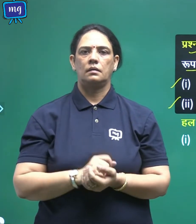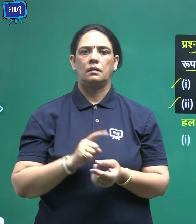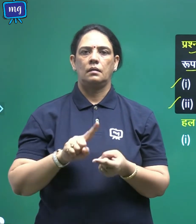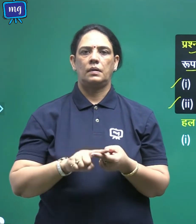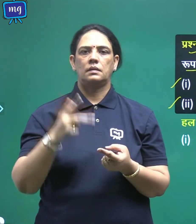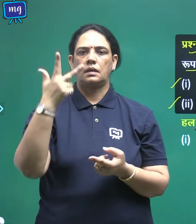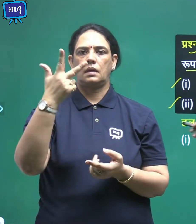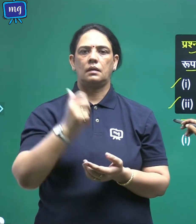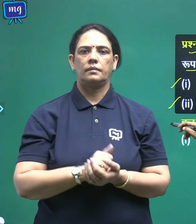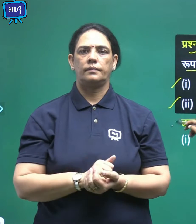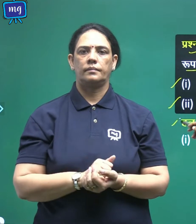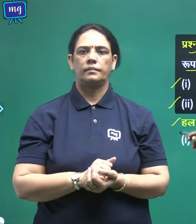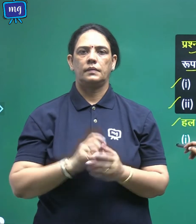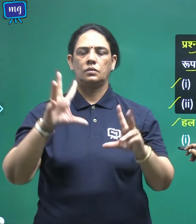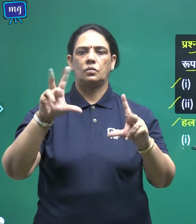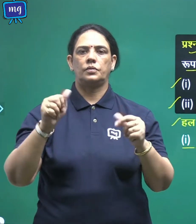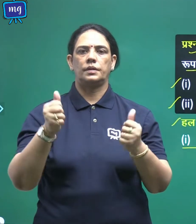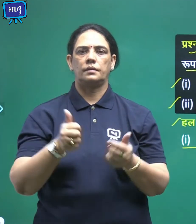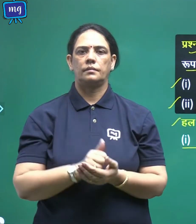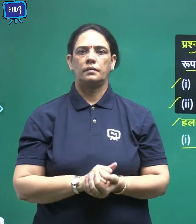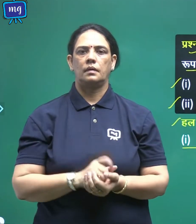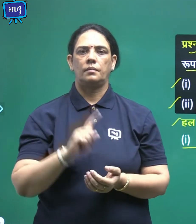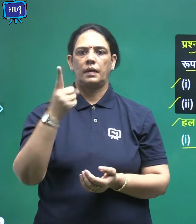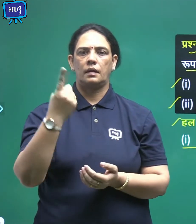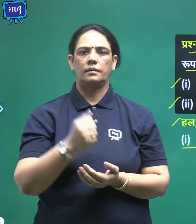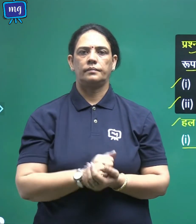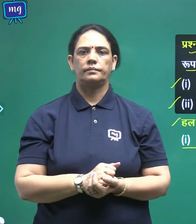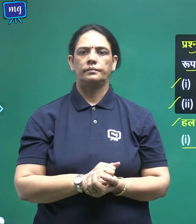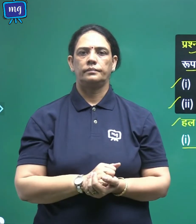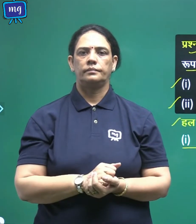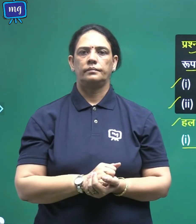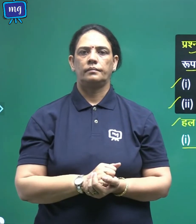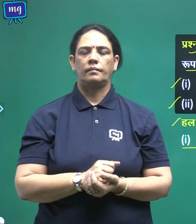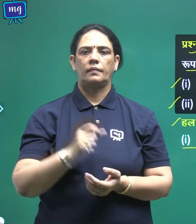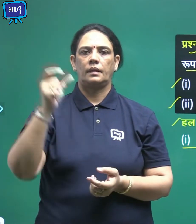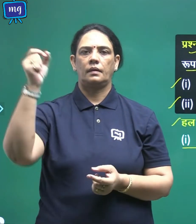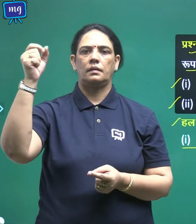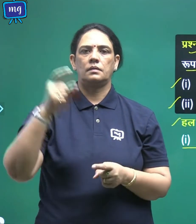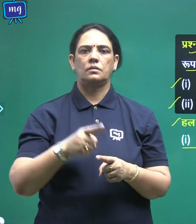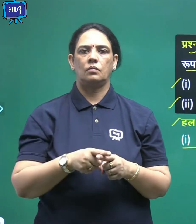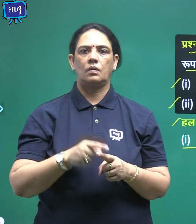प्लस 8। हल। पहला 10 गुणा 5